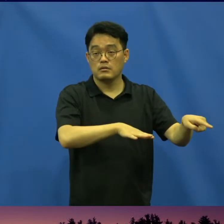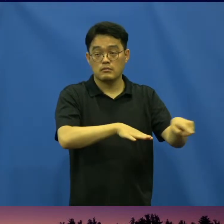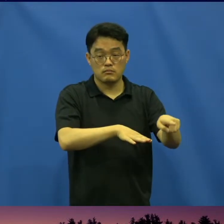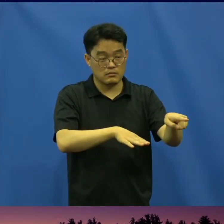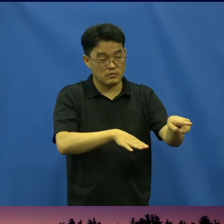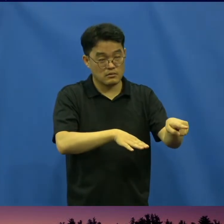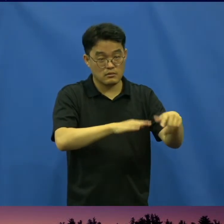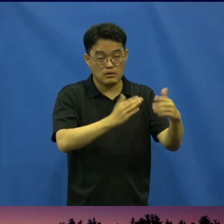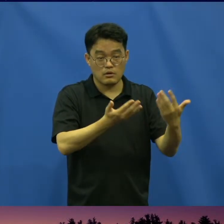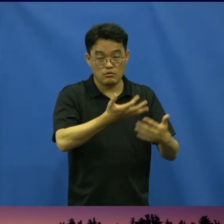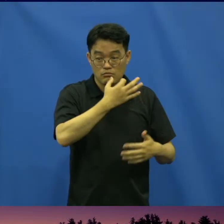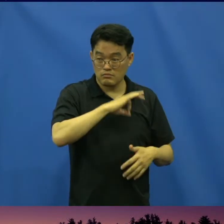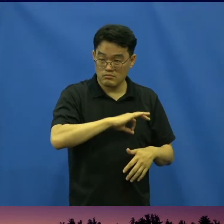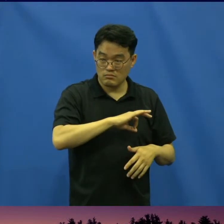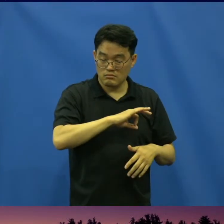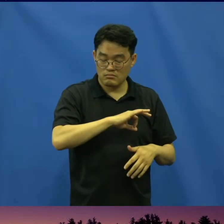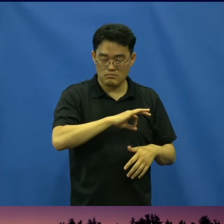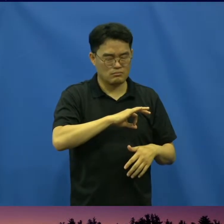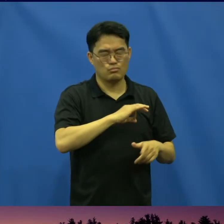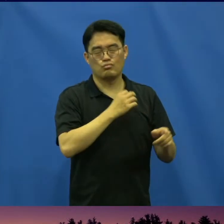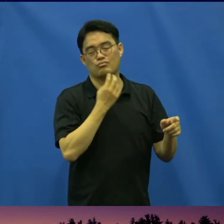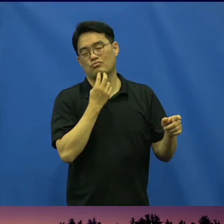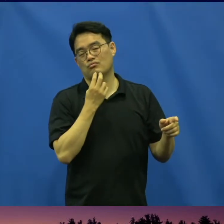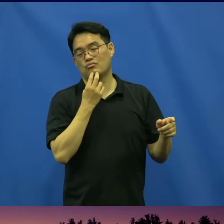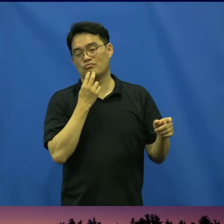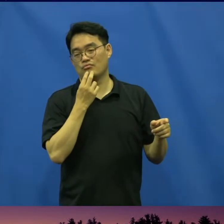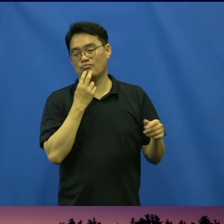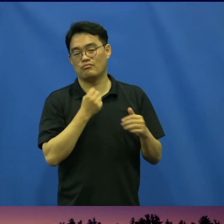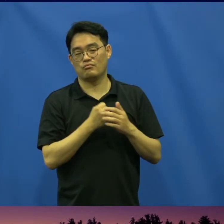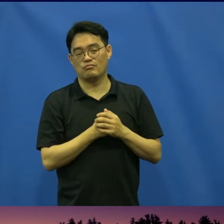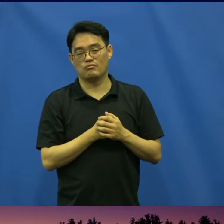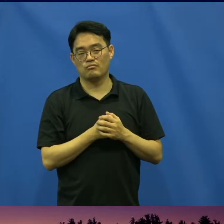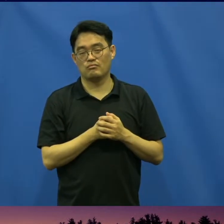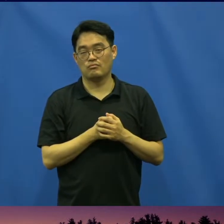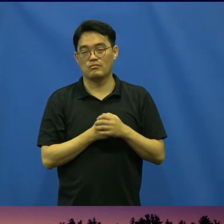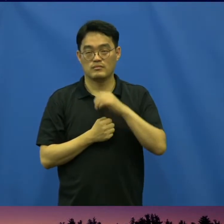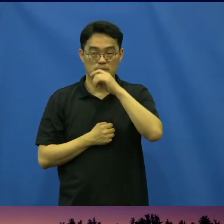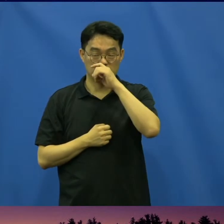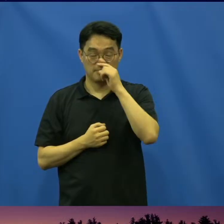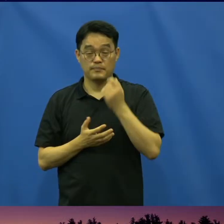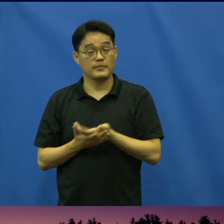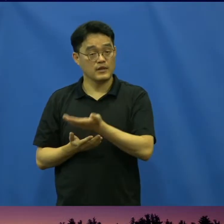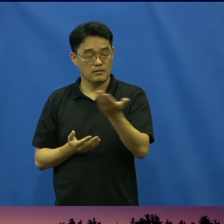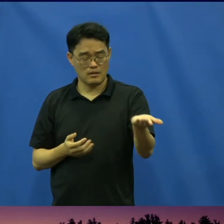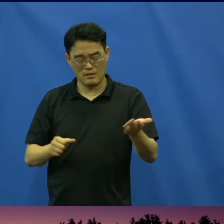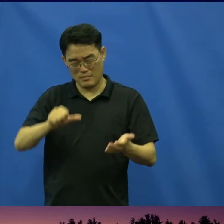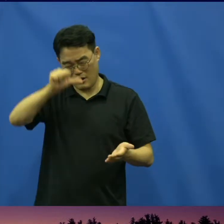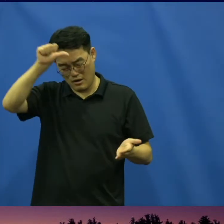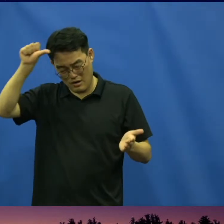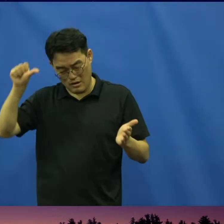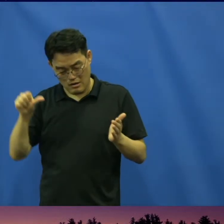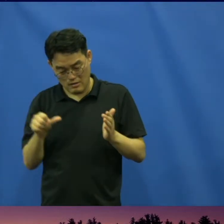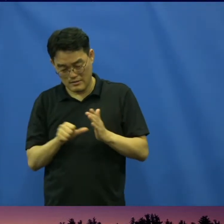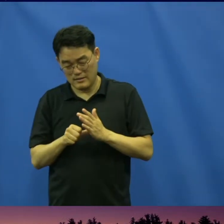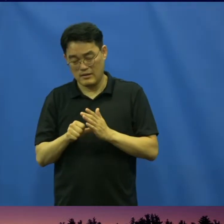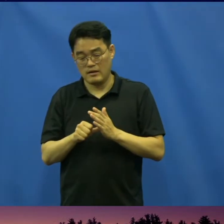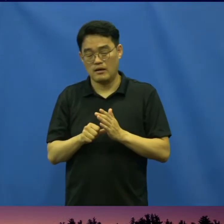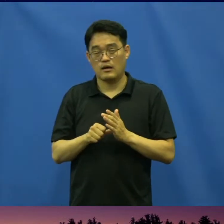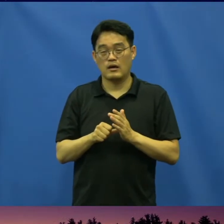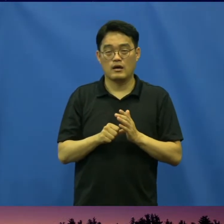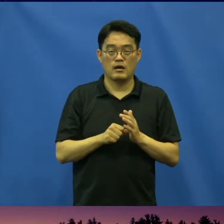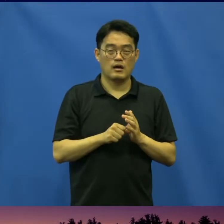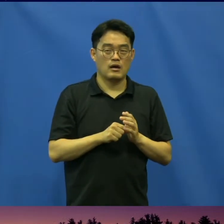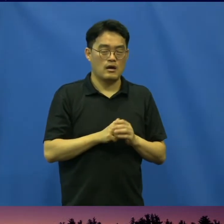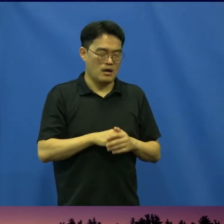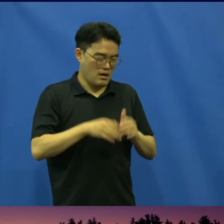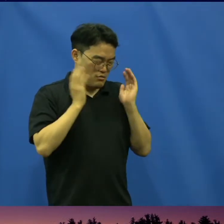공부를 많이 하지 않았는데 옛날에 여러분 기도 일평생 교회 다니시고 일평생 은혜 생활하신 권사님들, 머리 크단